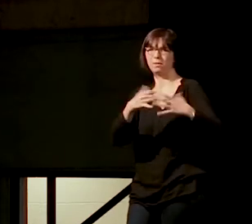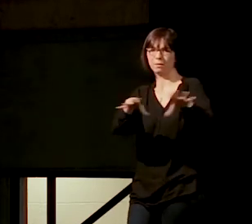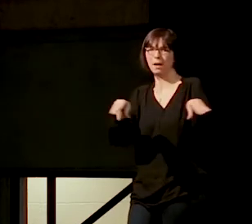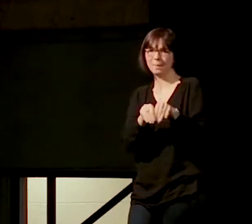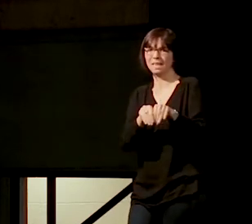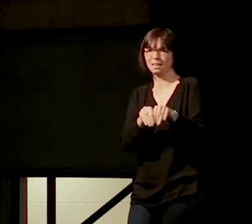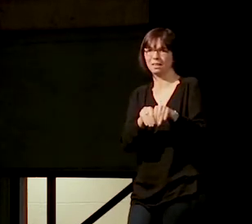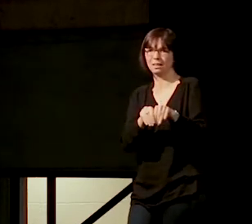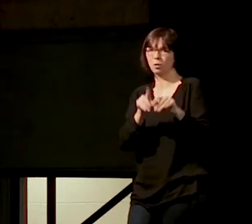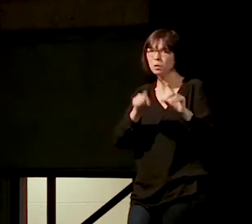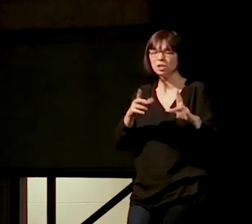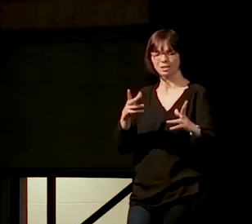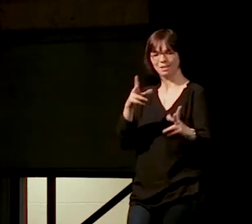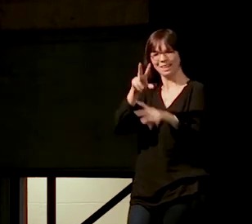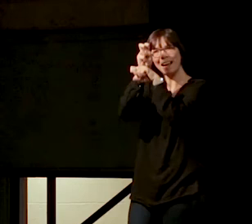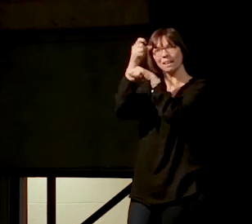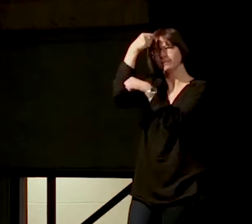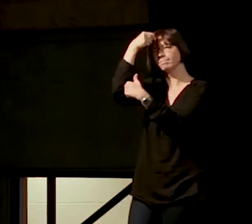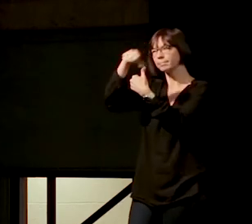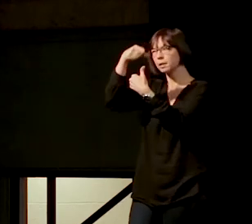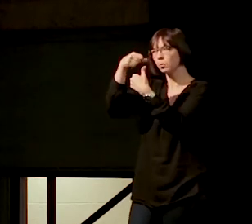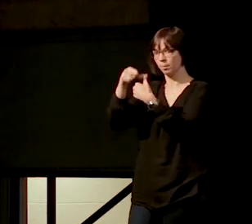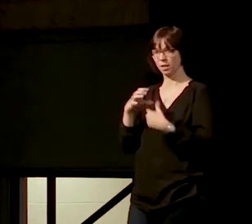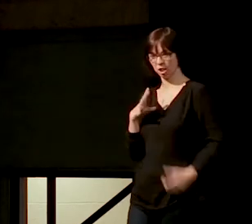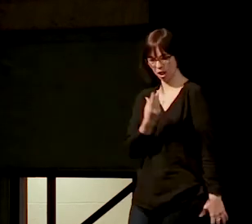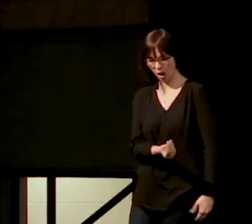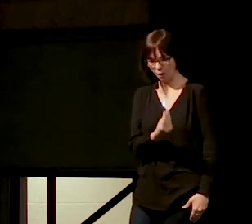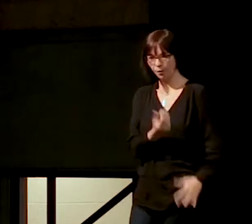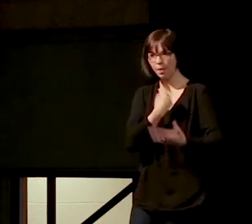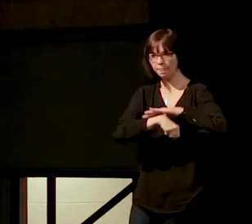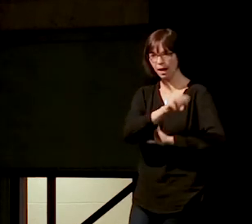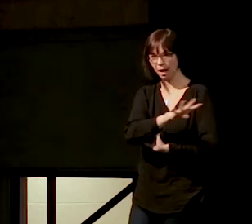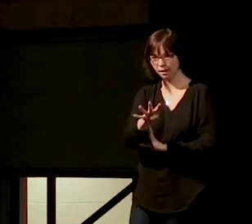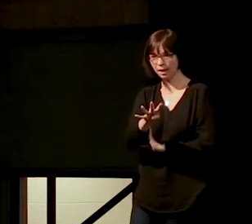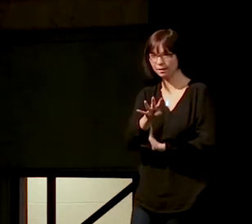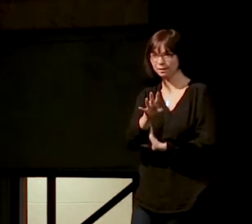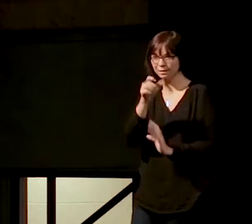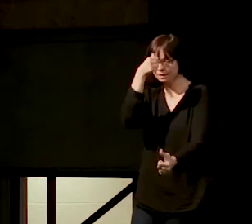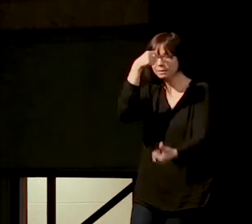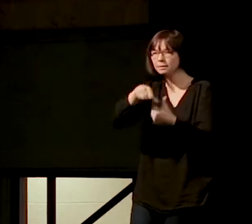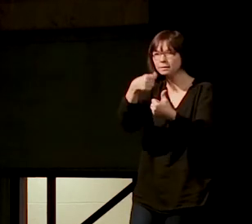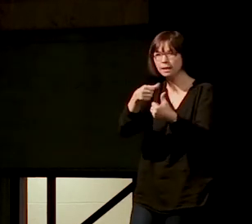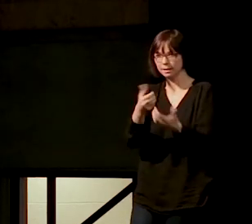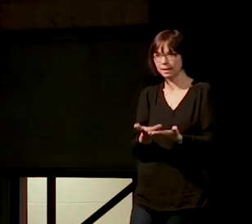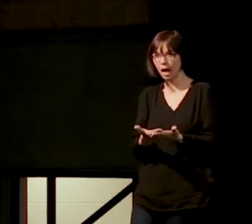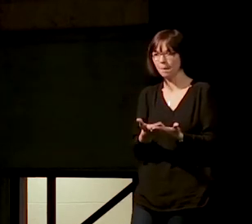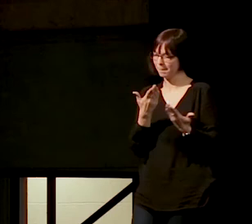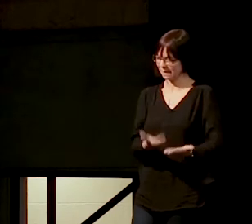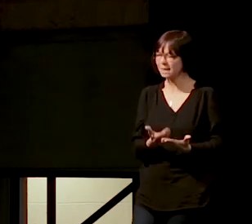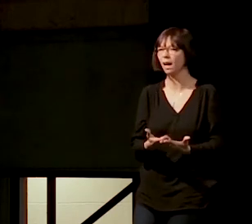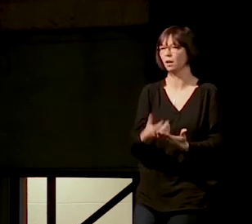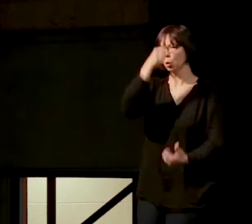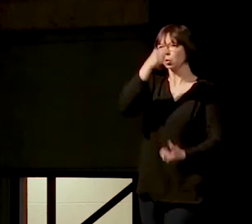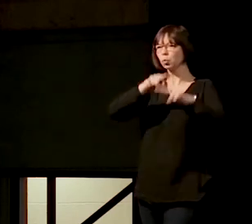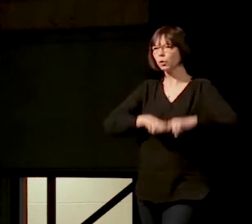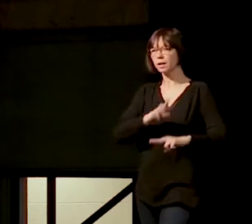et elles ont dû vivre avec, que des enfants de 44 ont grandi dans l'ombre de cet événement. Aujourd'hui, c'est une oriflamme, c'est un étendard,